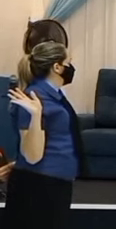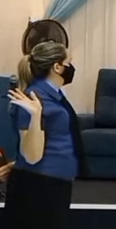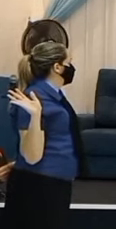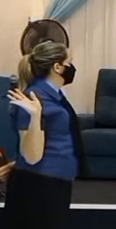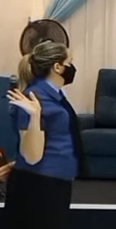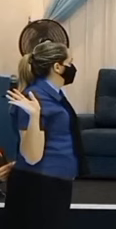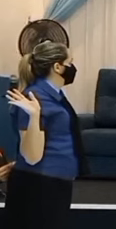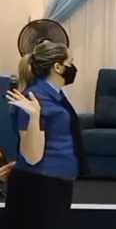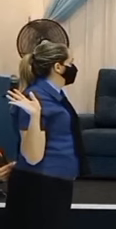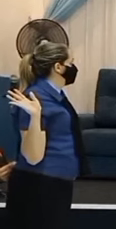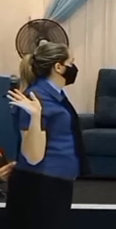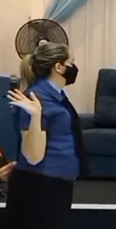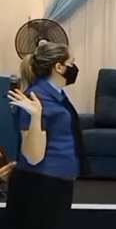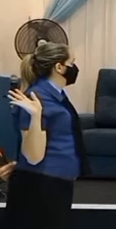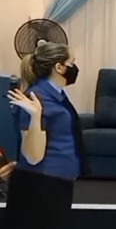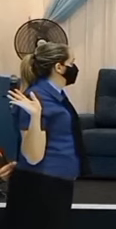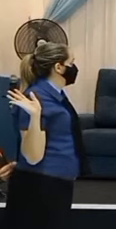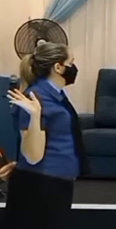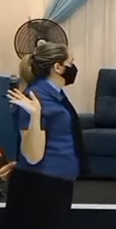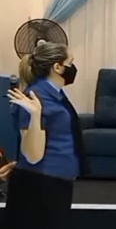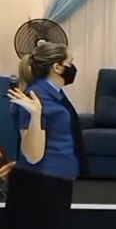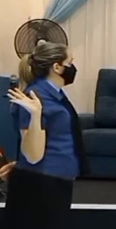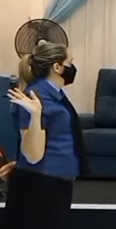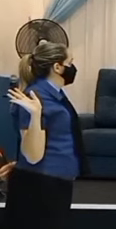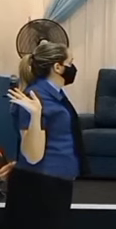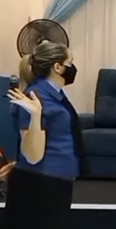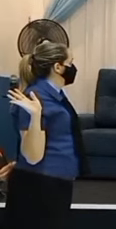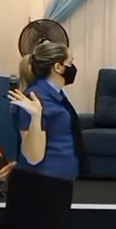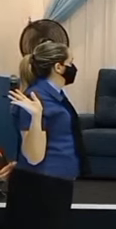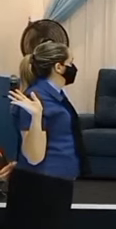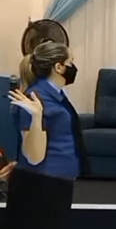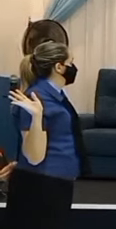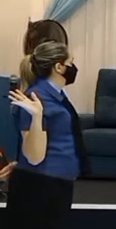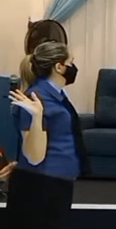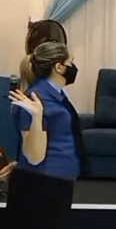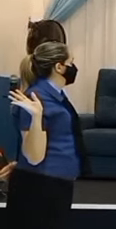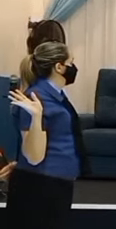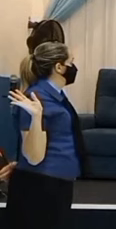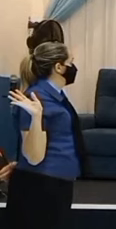estava quando foi feita a proposta: quem matar o gigante casa com a minha filha. Ele chegou depois.